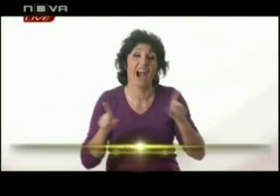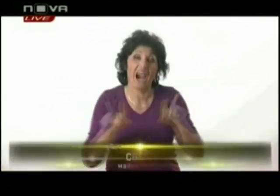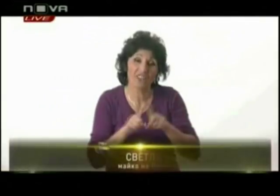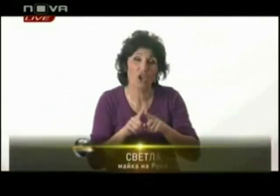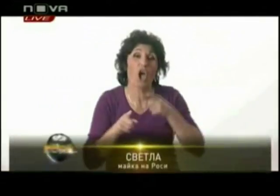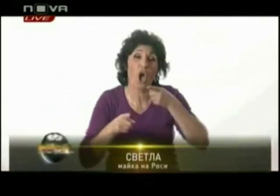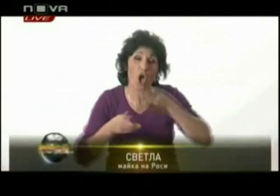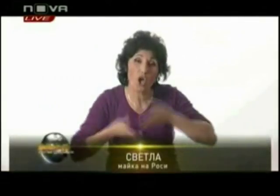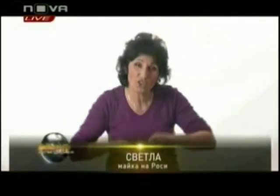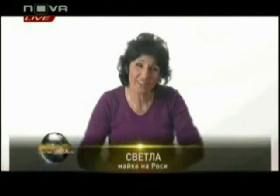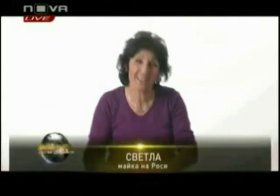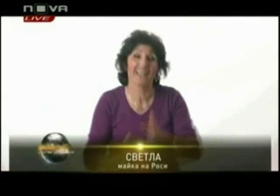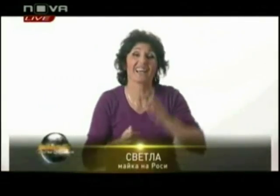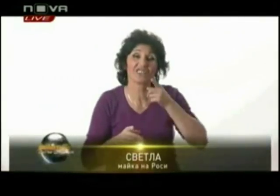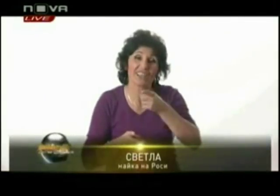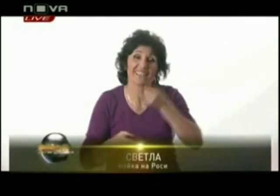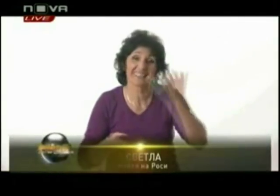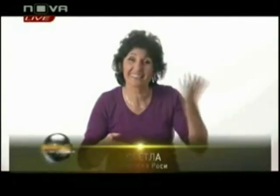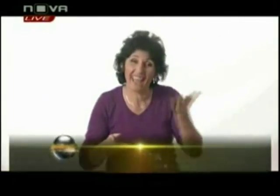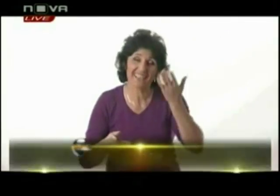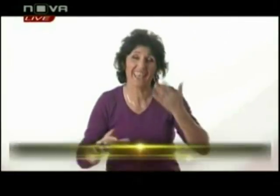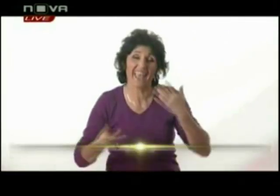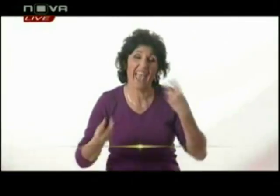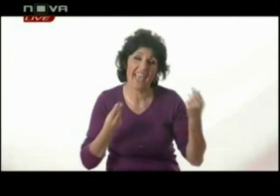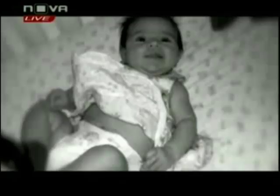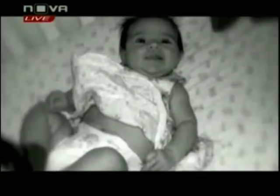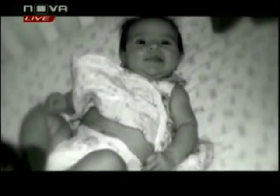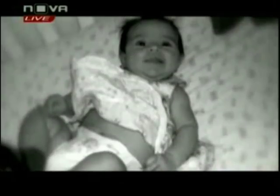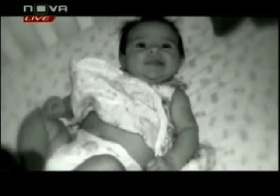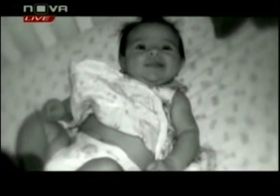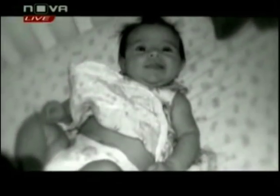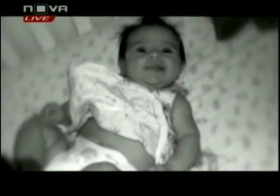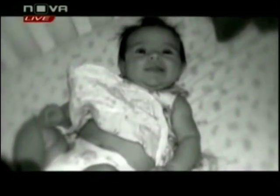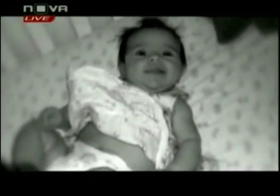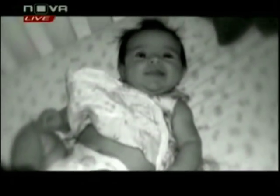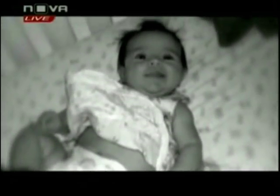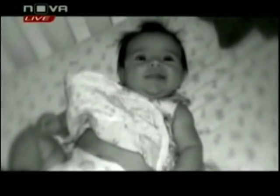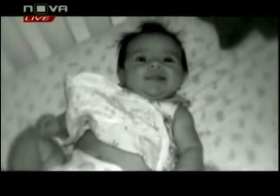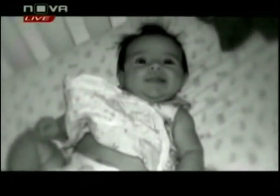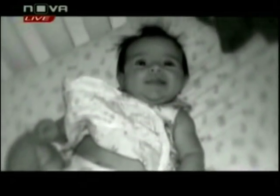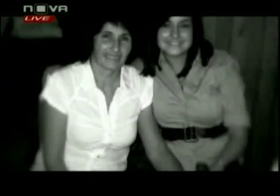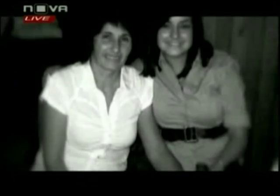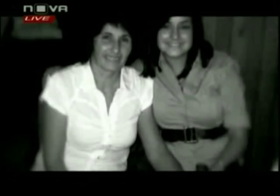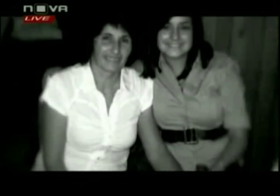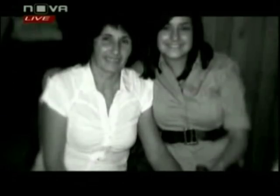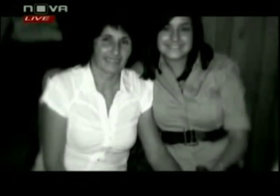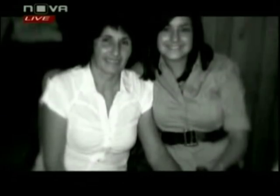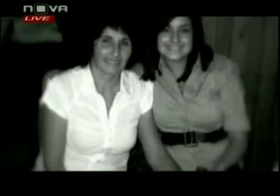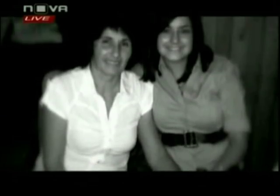Роси, откакто си се родила, ти си най-сладкото и артистично бебе. Моето